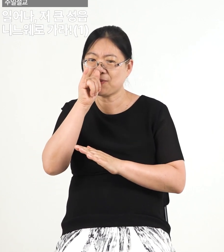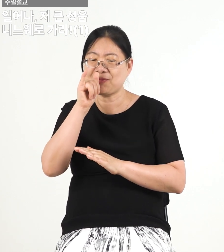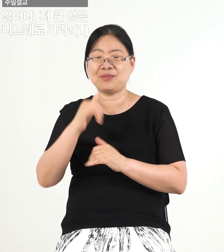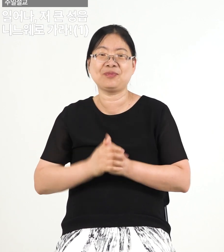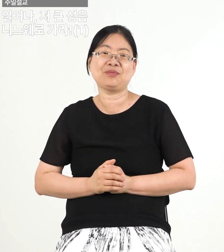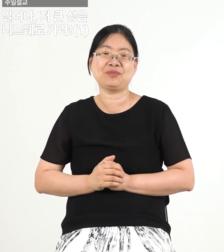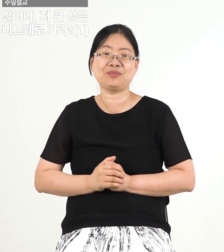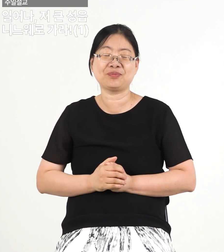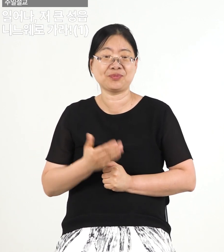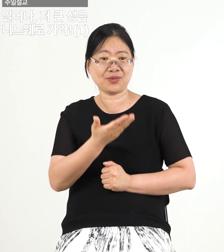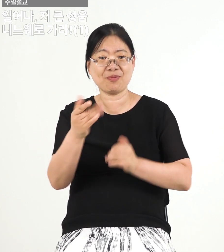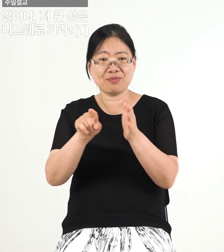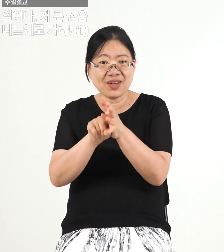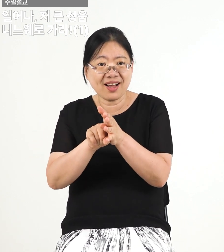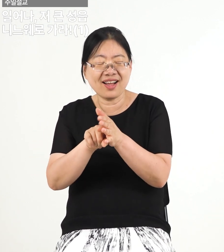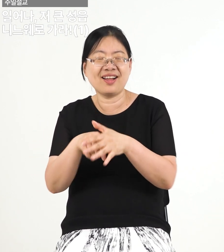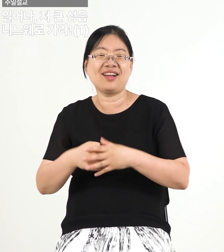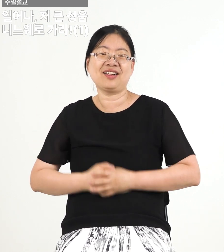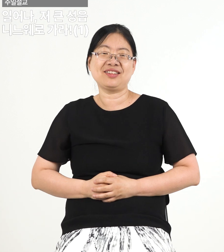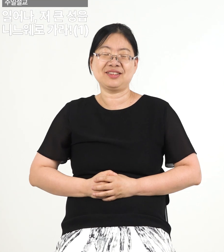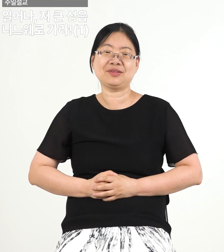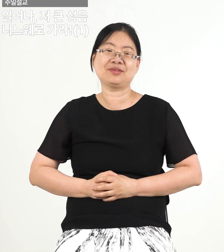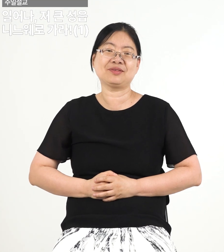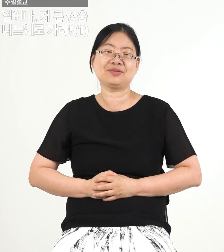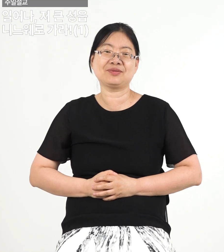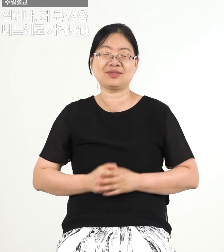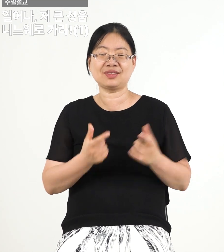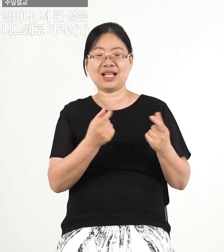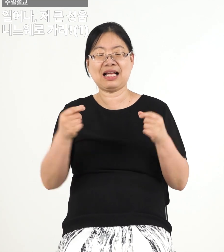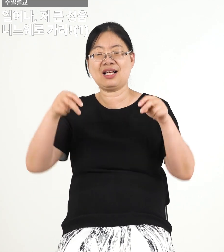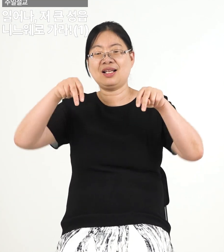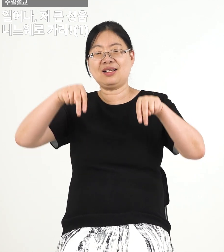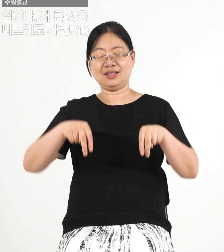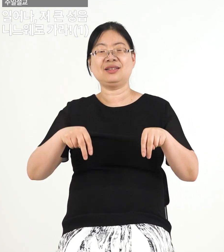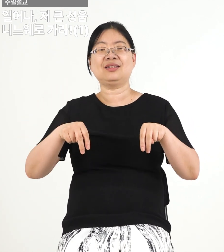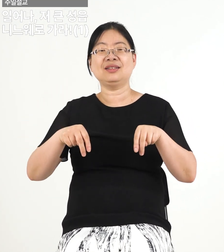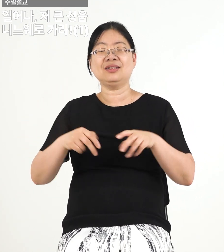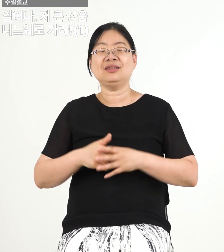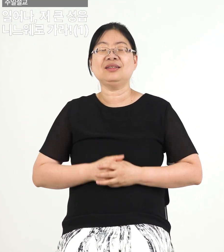겁니다. 믿습니까? 다 일어나십시다.